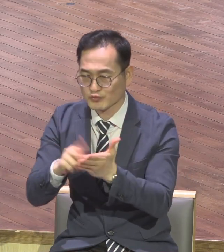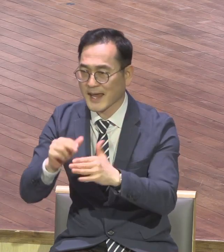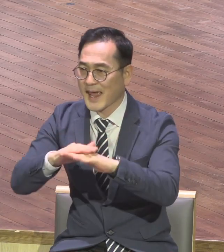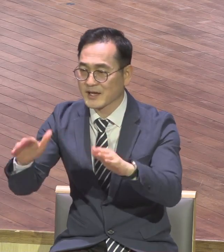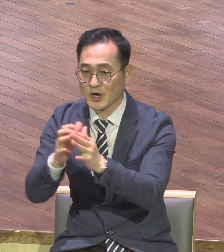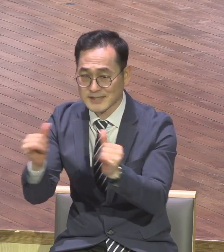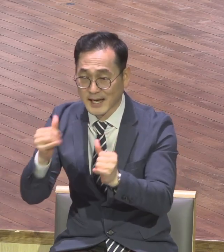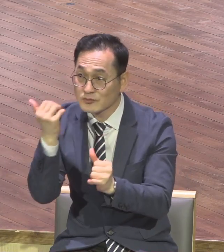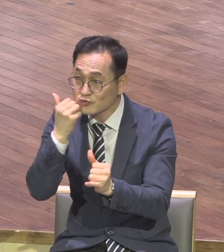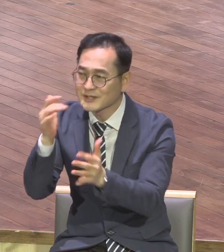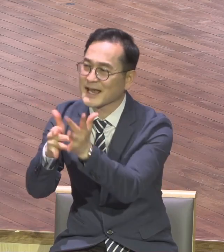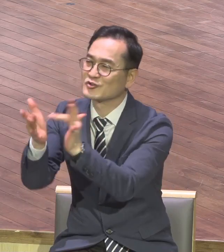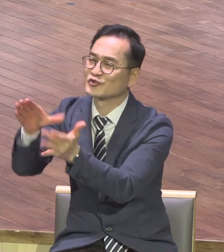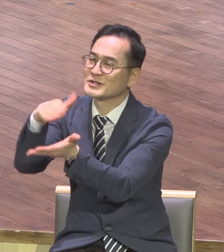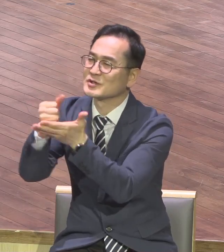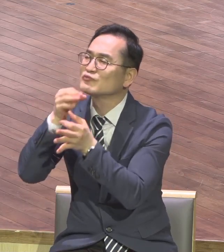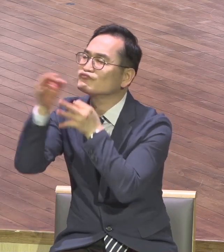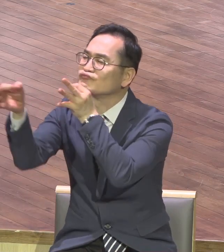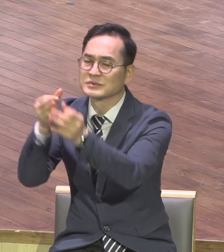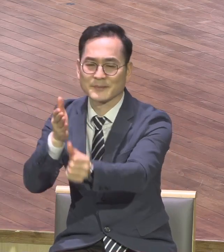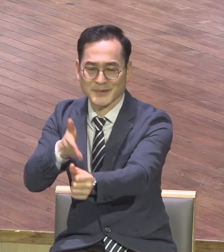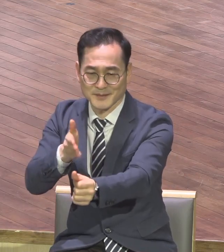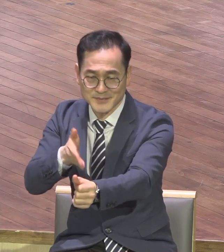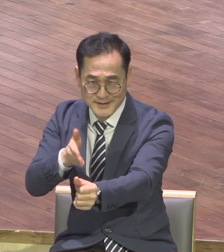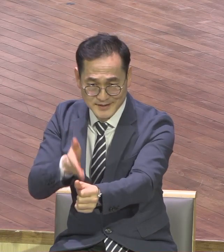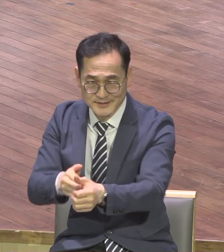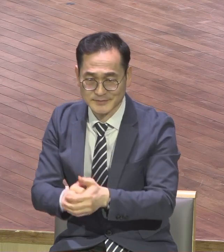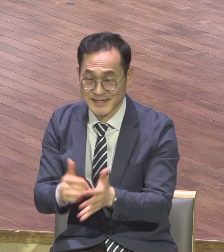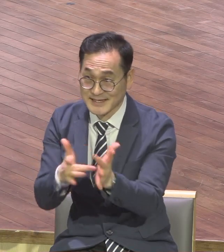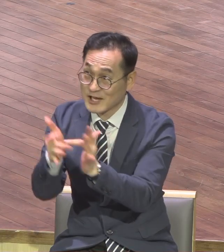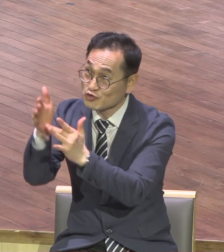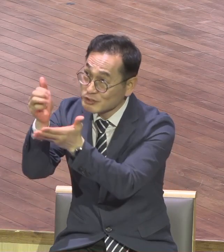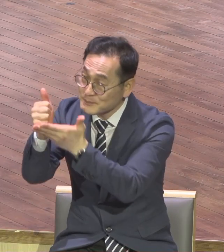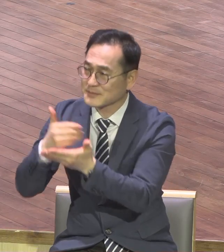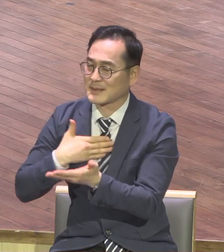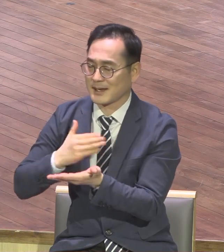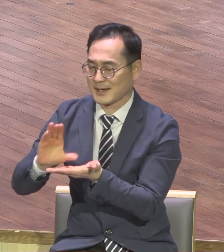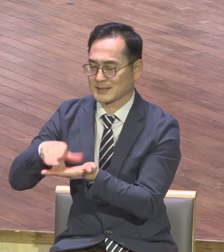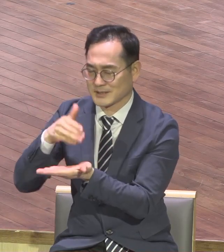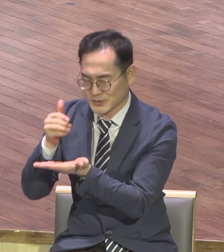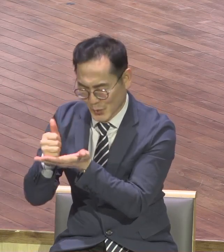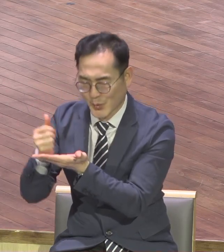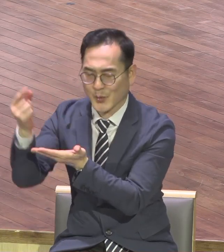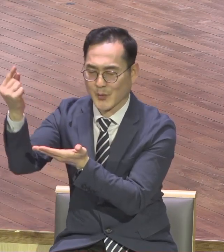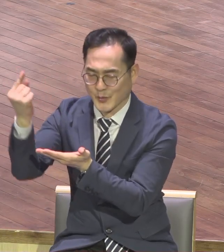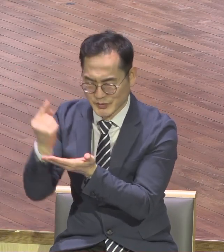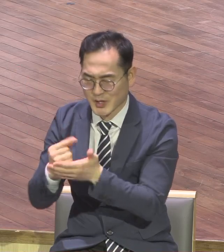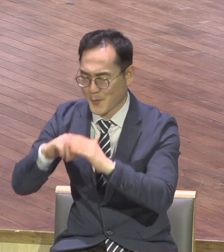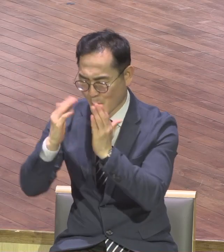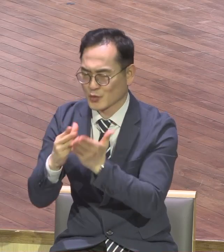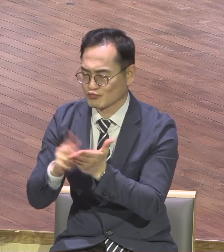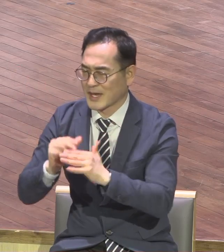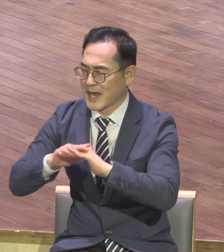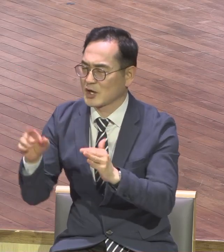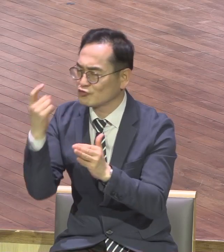그리스도를 부르시길 바랍니다 예수 그분이 나의 그리스도로 오셨습니다 이 모든 문제도 해결해 주실 줄 믿습니다